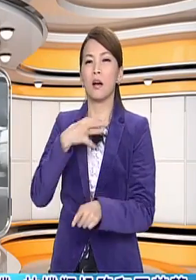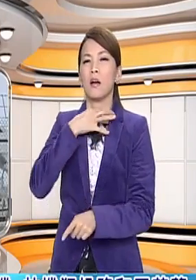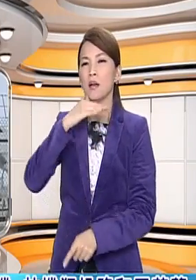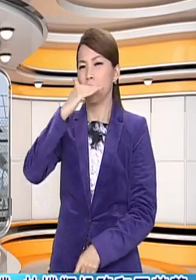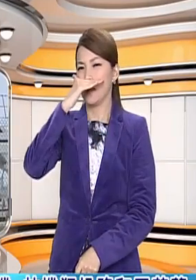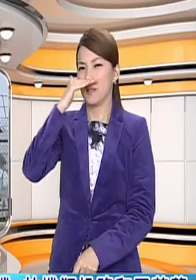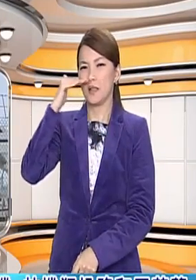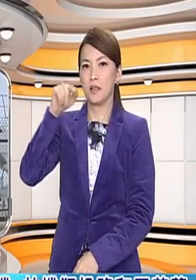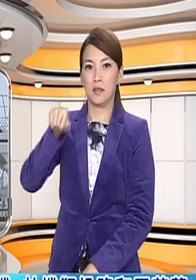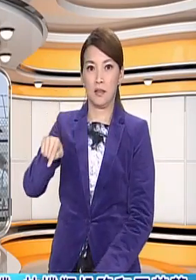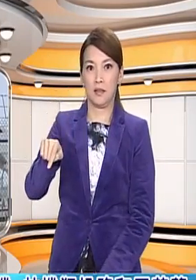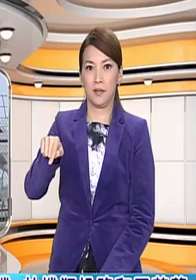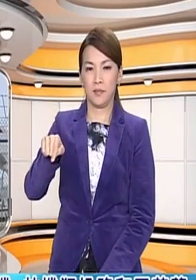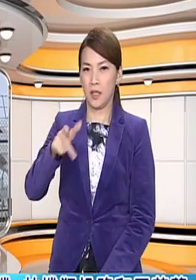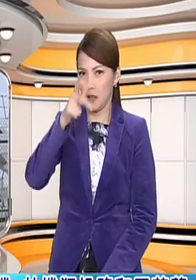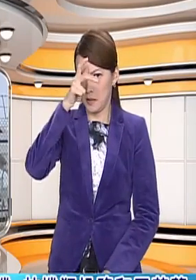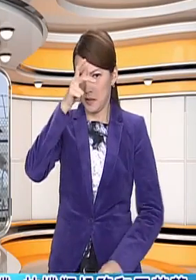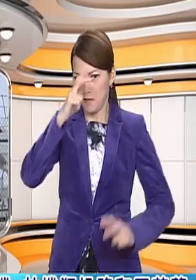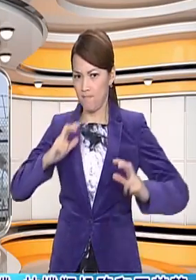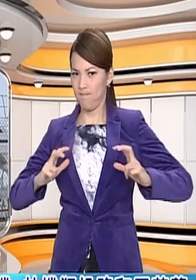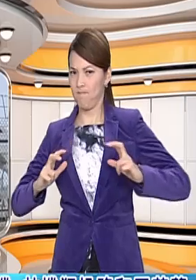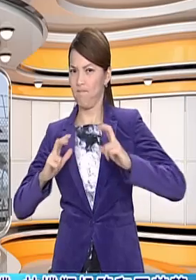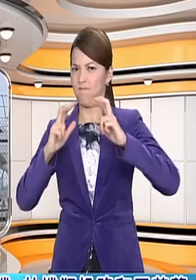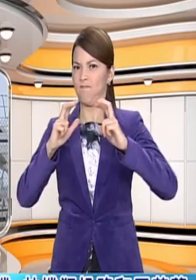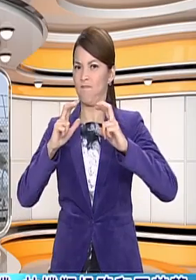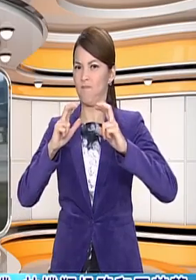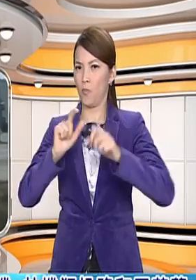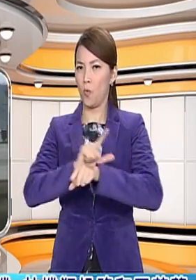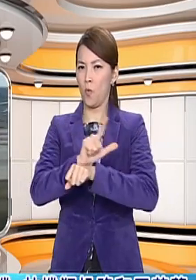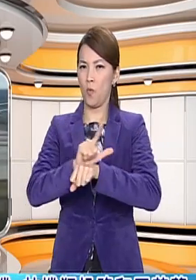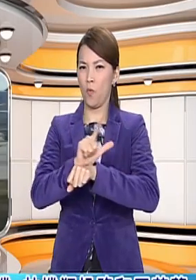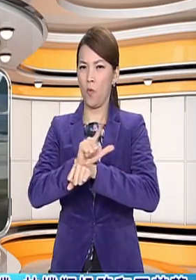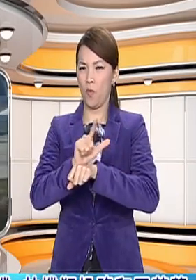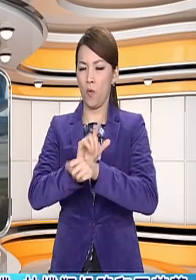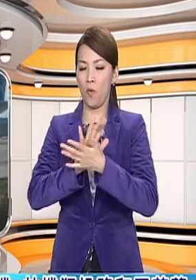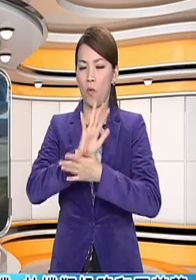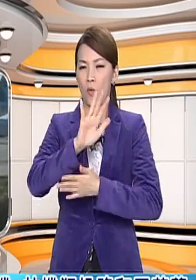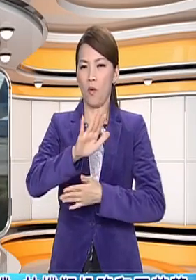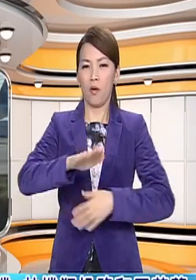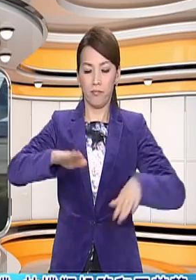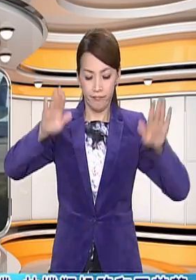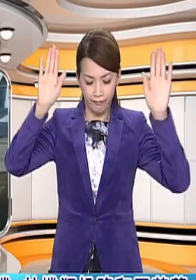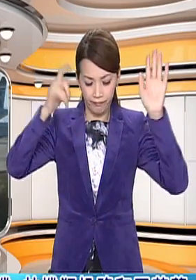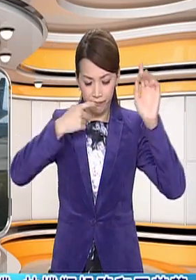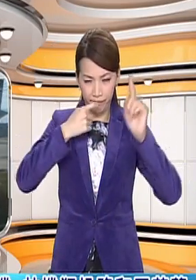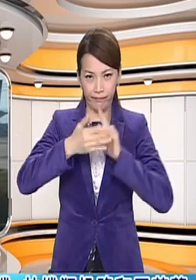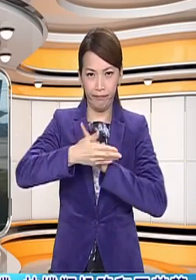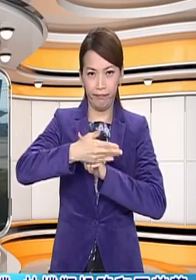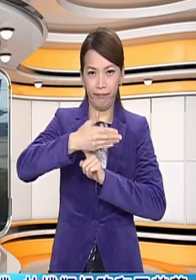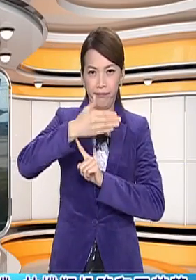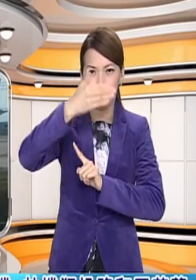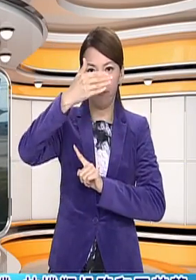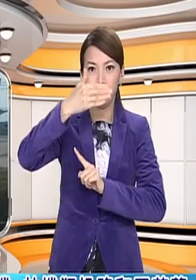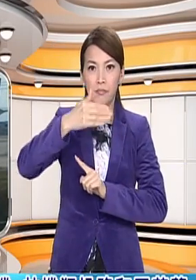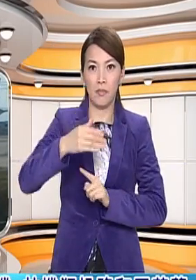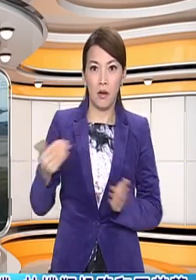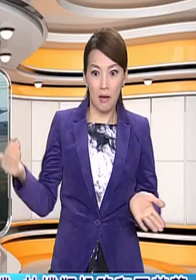斯，而持假炸弹腰带的劫机埃及男子在僵持了6个小时之后投